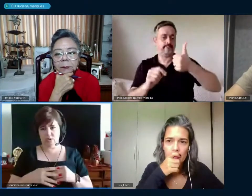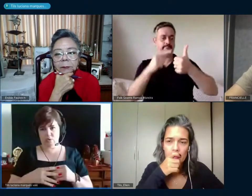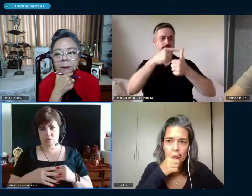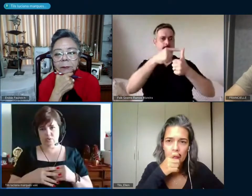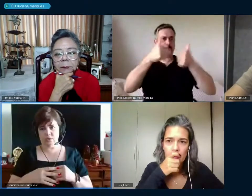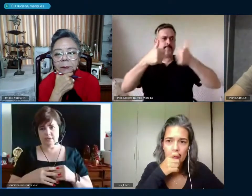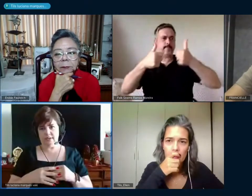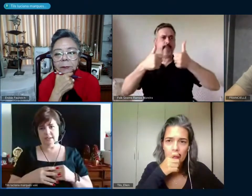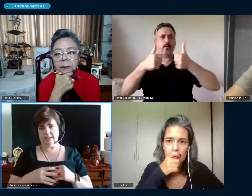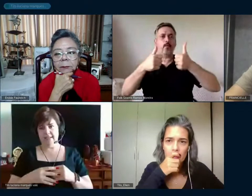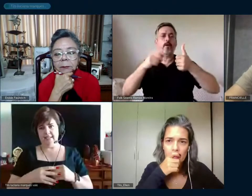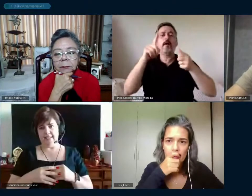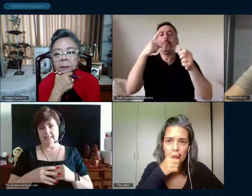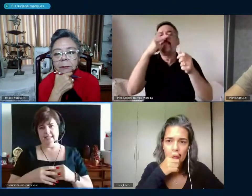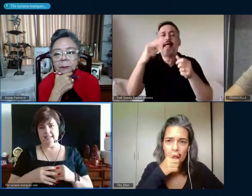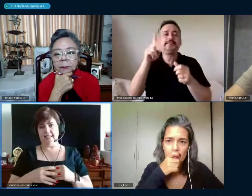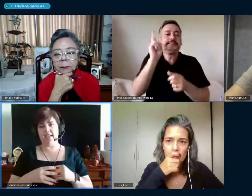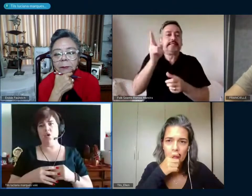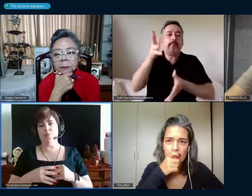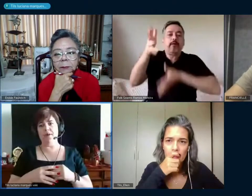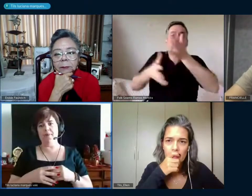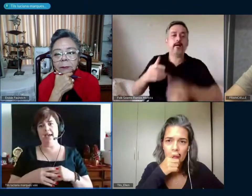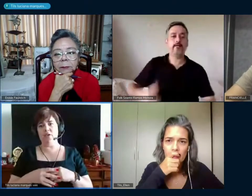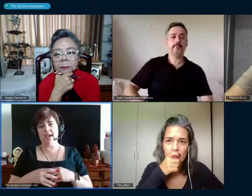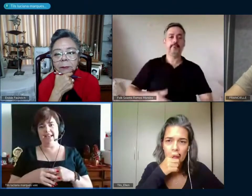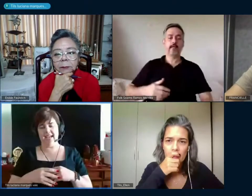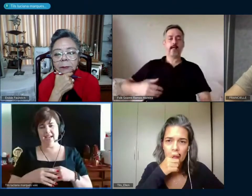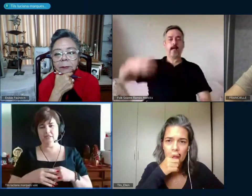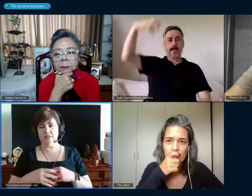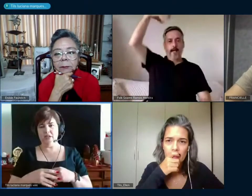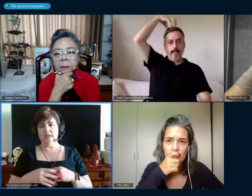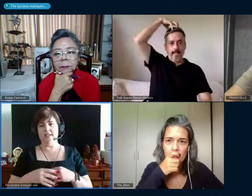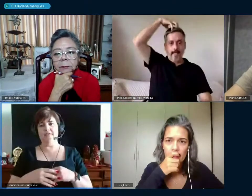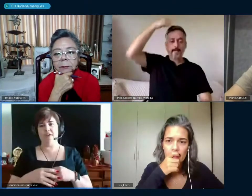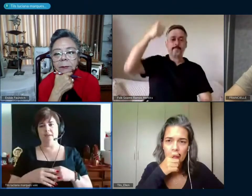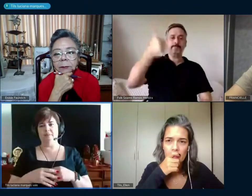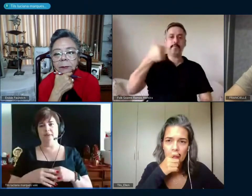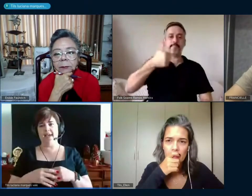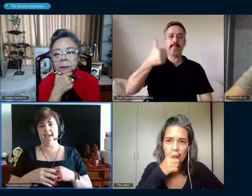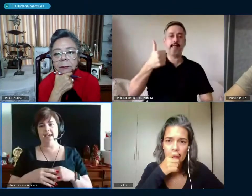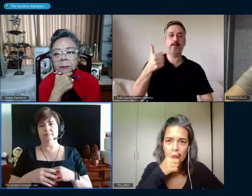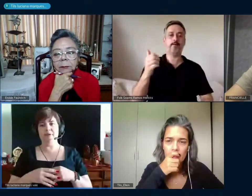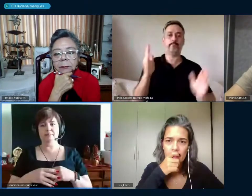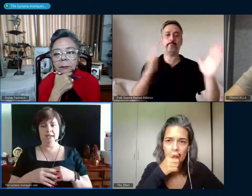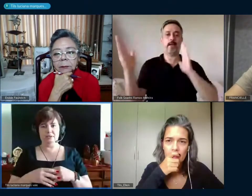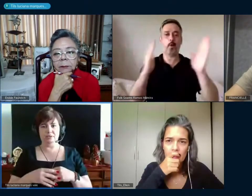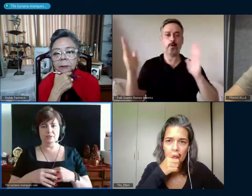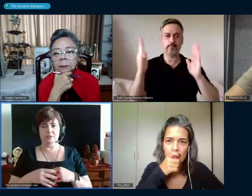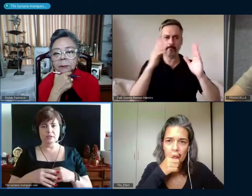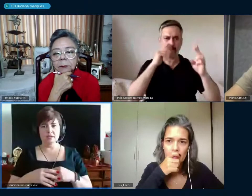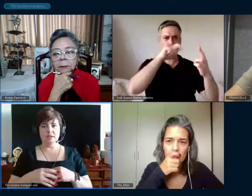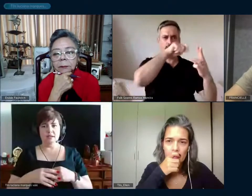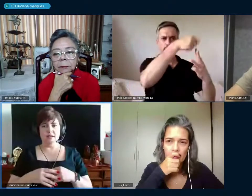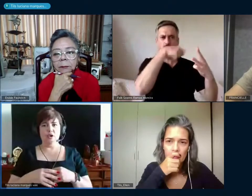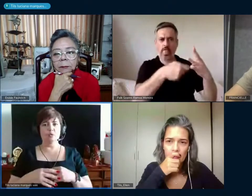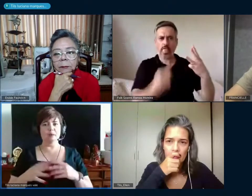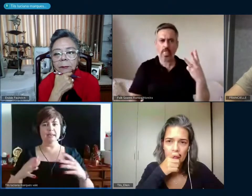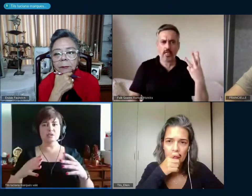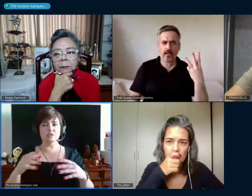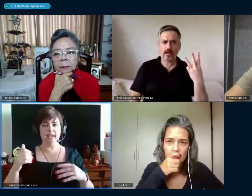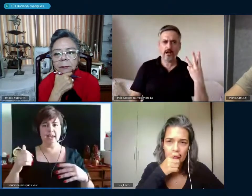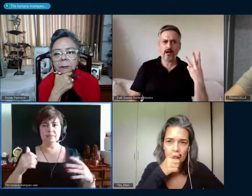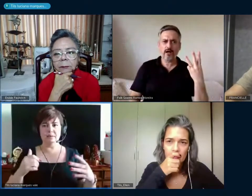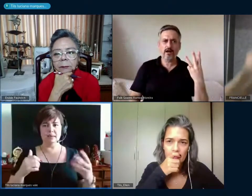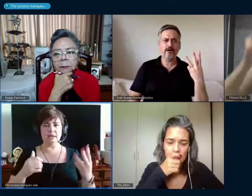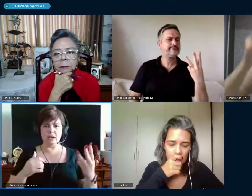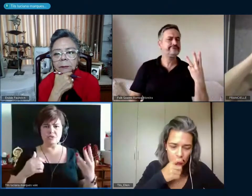O segundo seria o primeiro reinado, que fala rei primeiro, ou